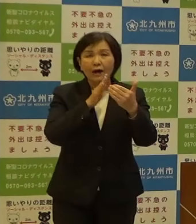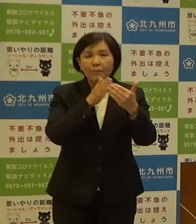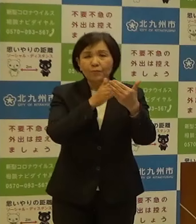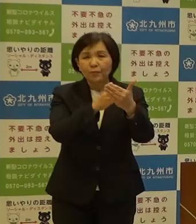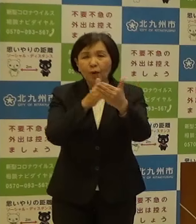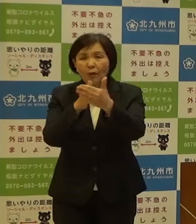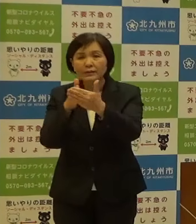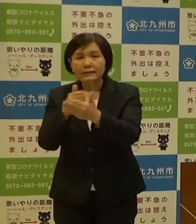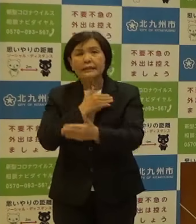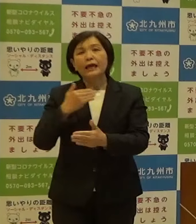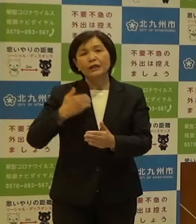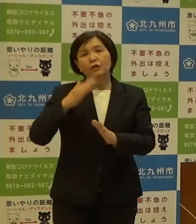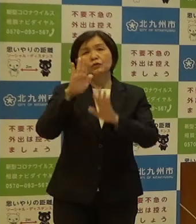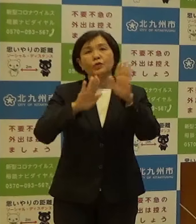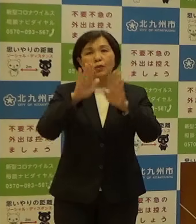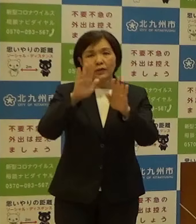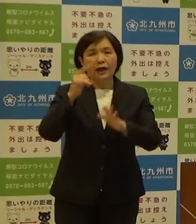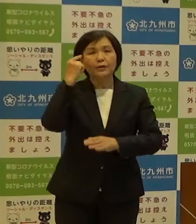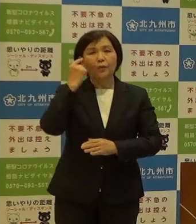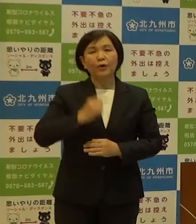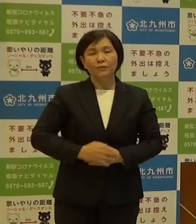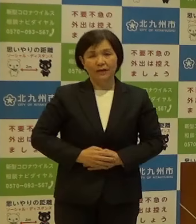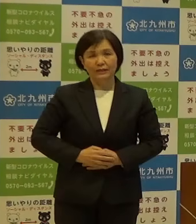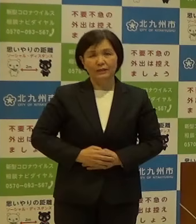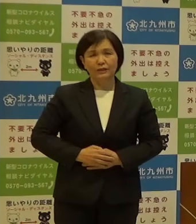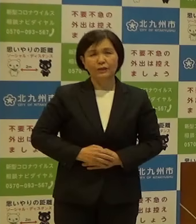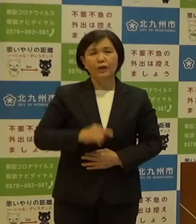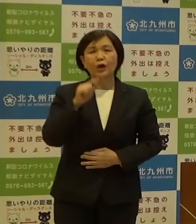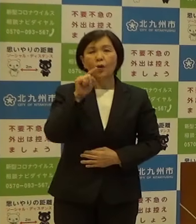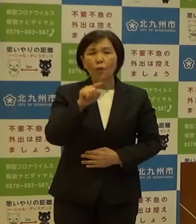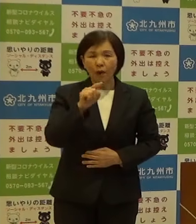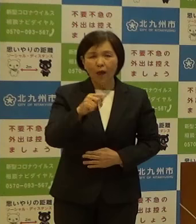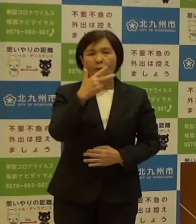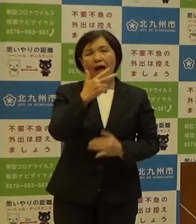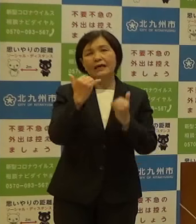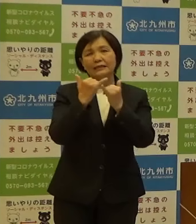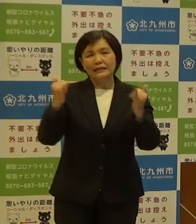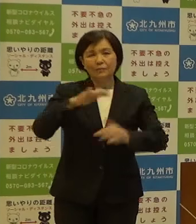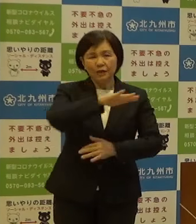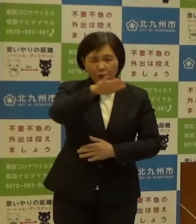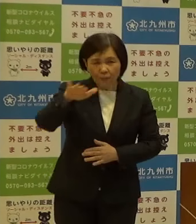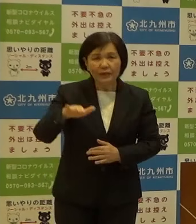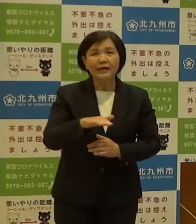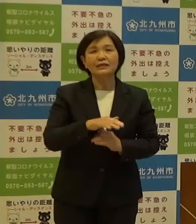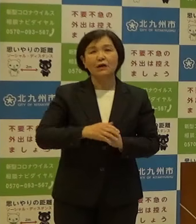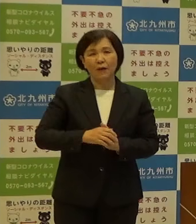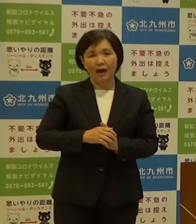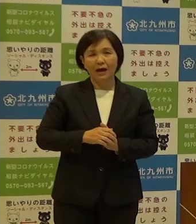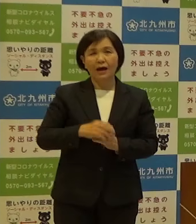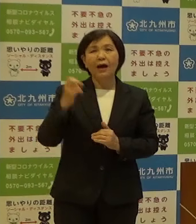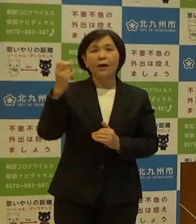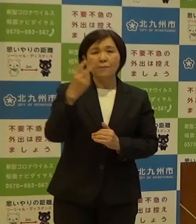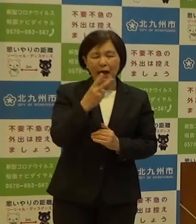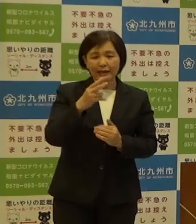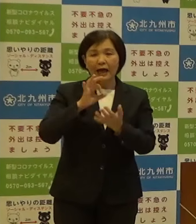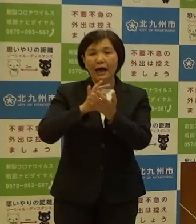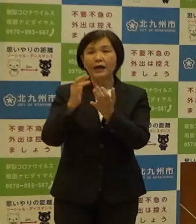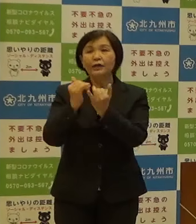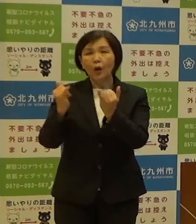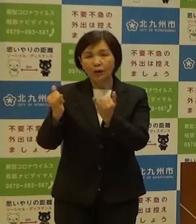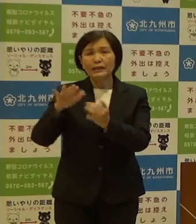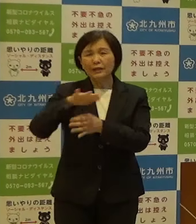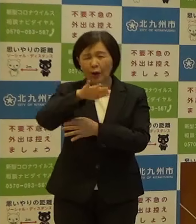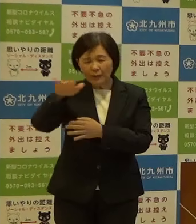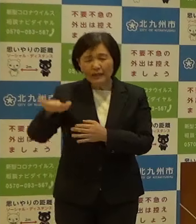あります。これは市民の皆様方の、そしてまた事業者の方々のご理解とご協